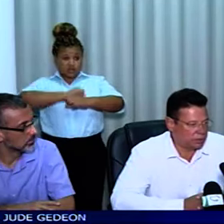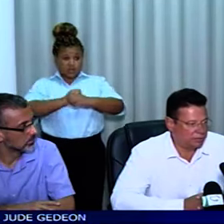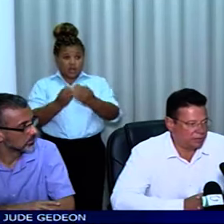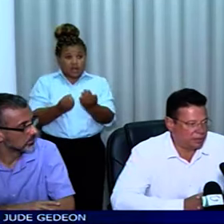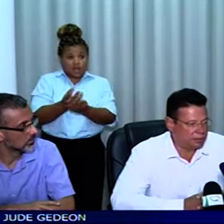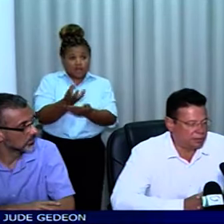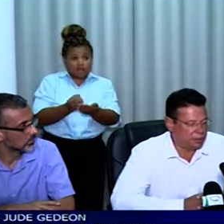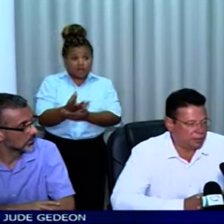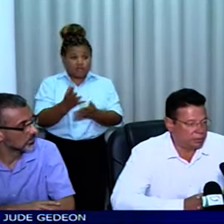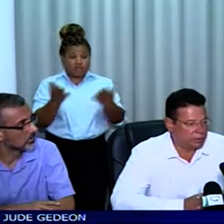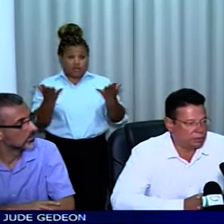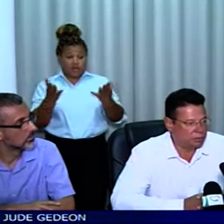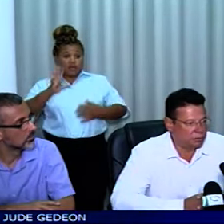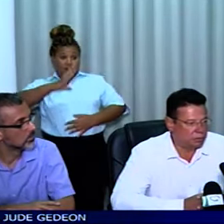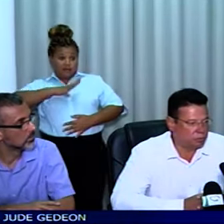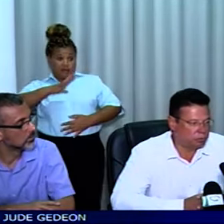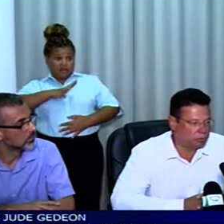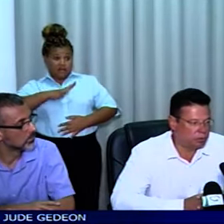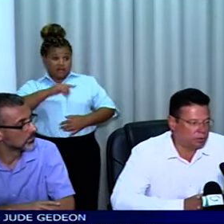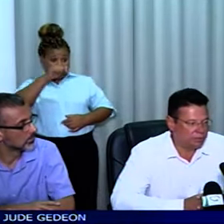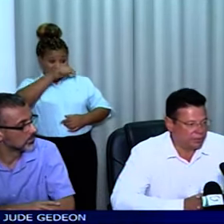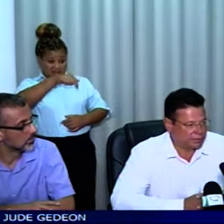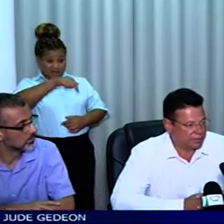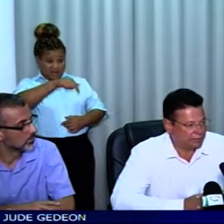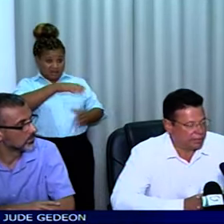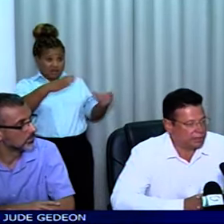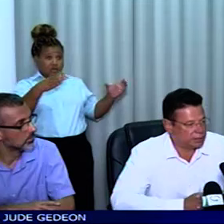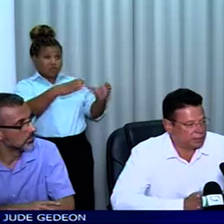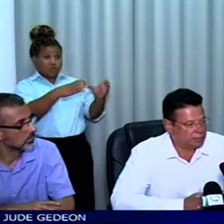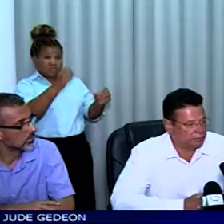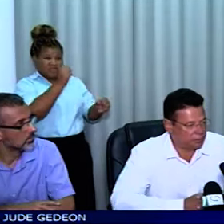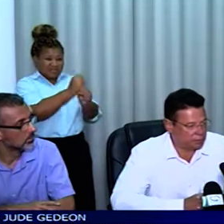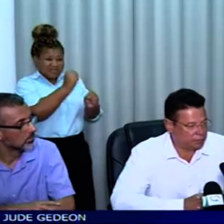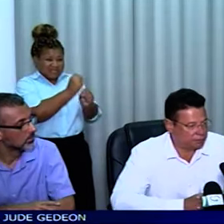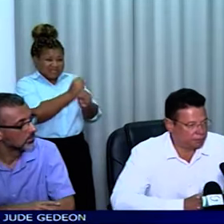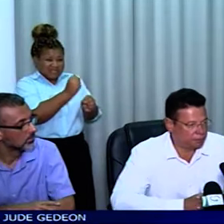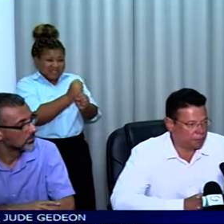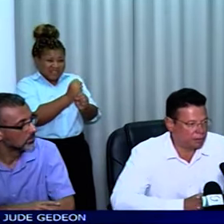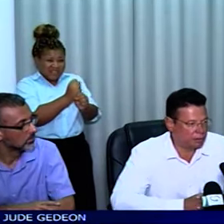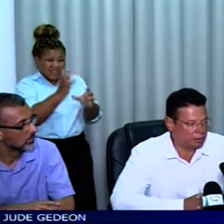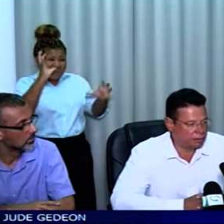nous continuons à travailler pendant la nuit pour nous faire ce travail essentiel, uniquement.